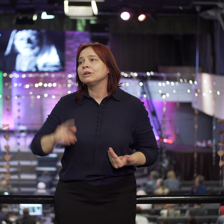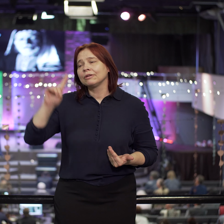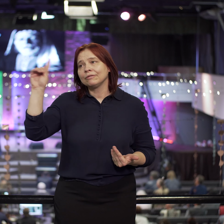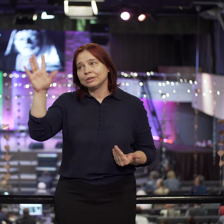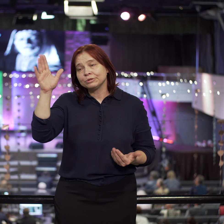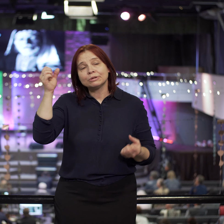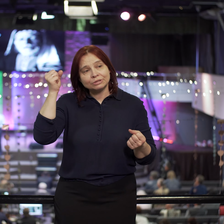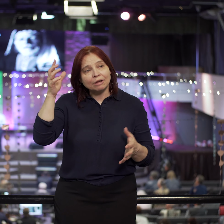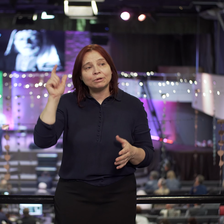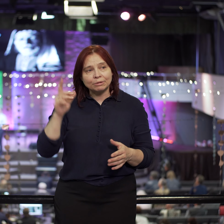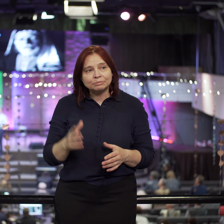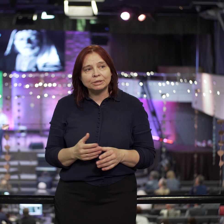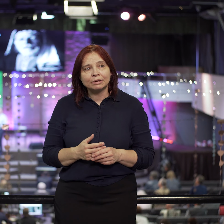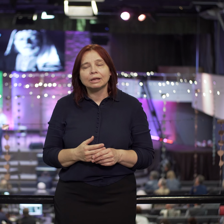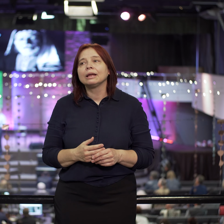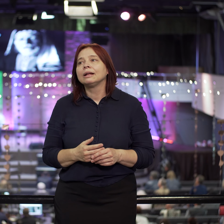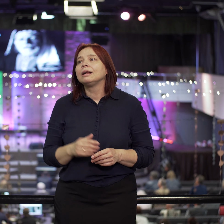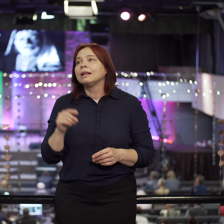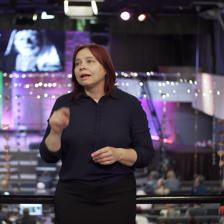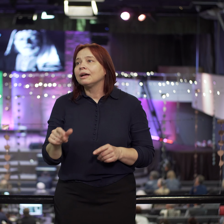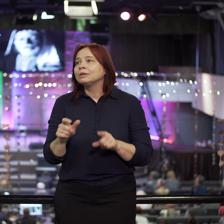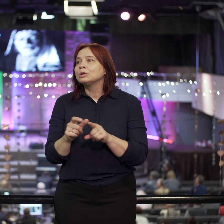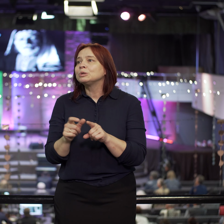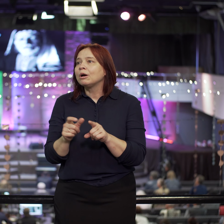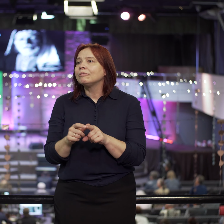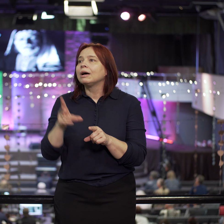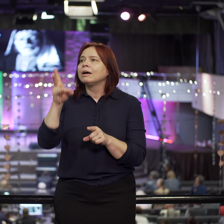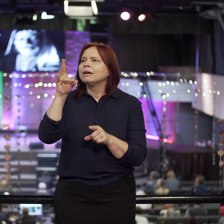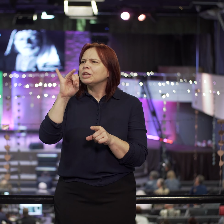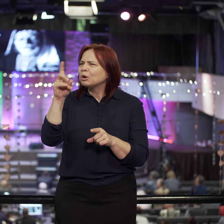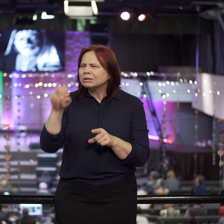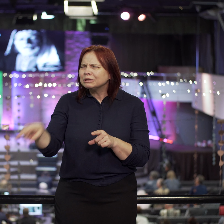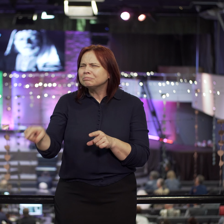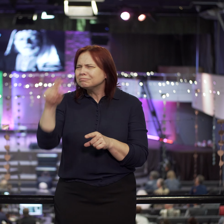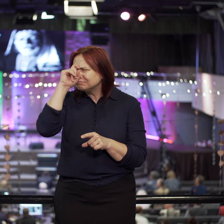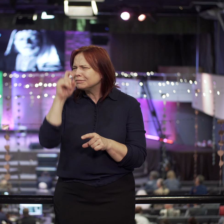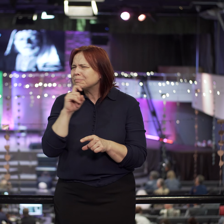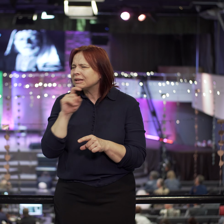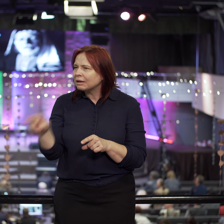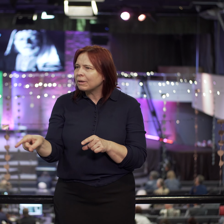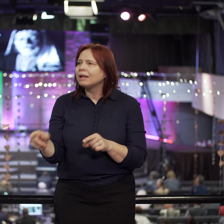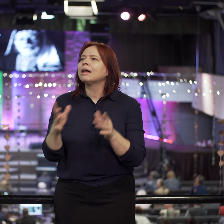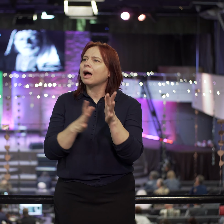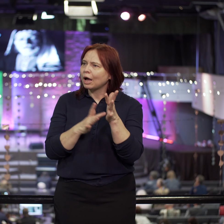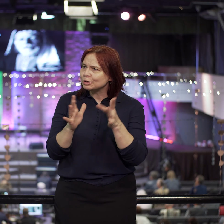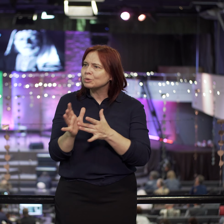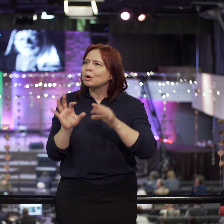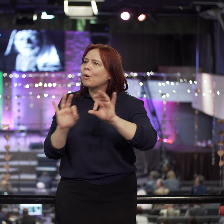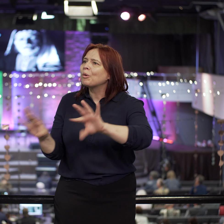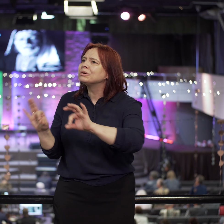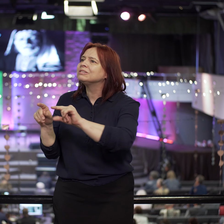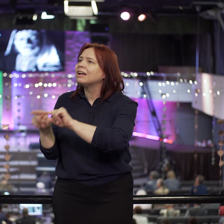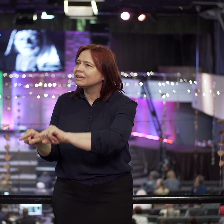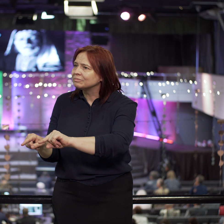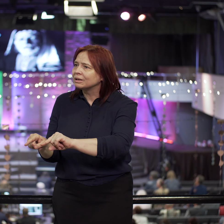Господу! Эти слова, которые Никодим не совсем понимал, Иисус говорил ему.